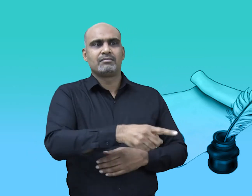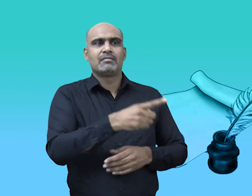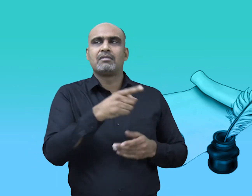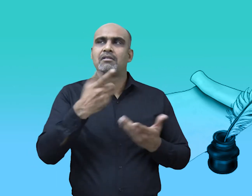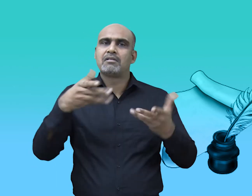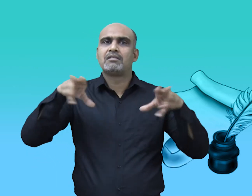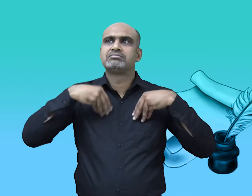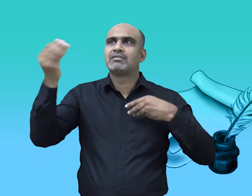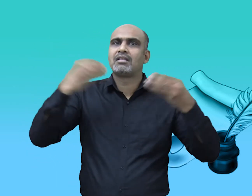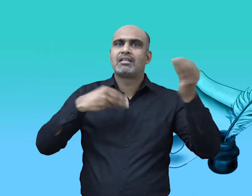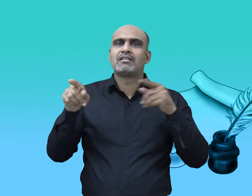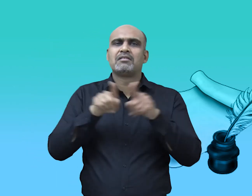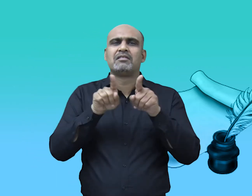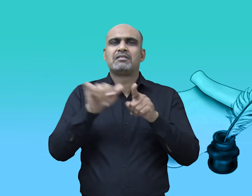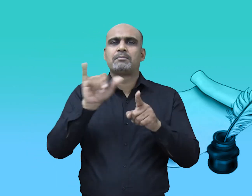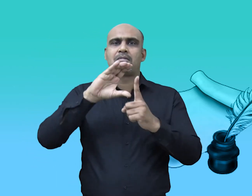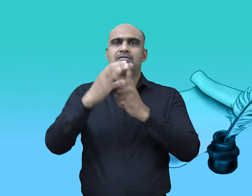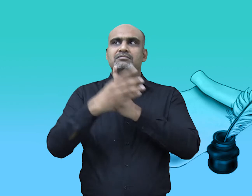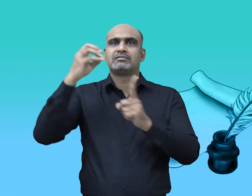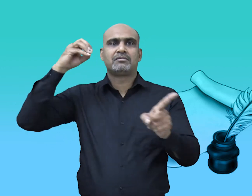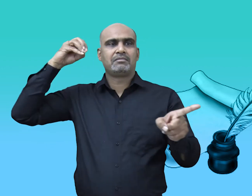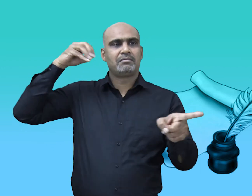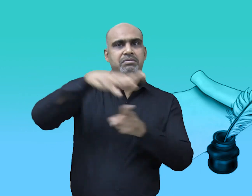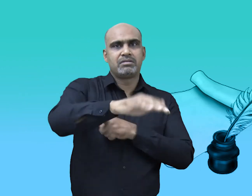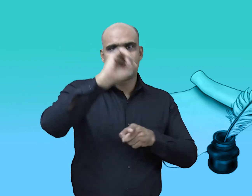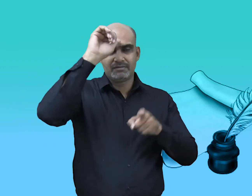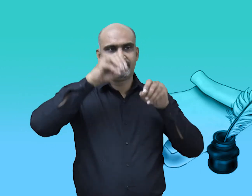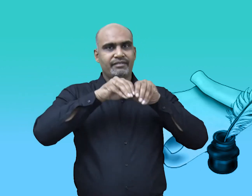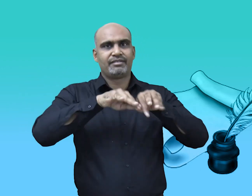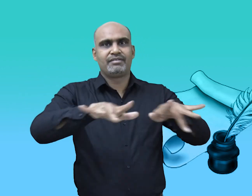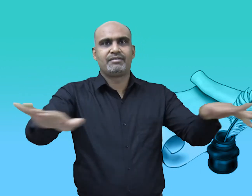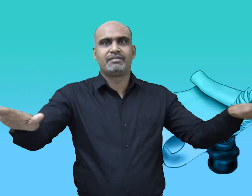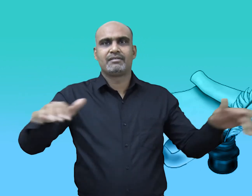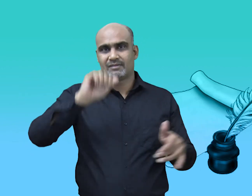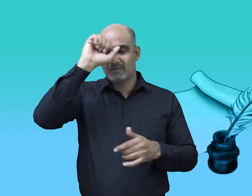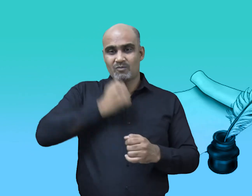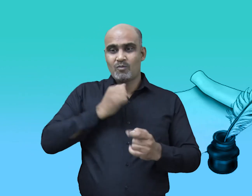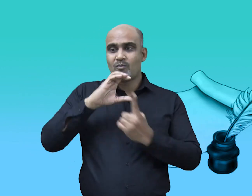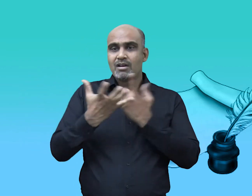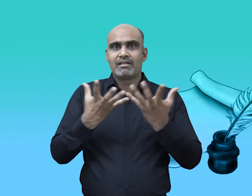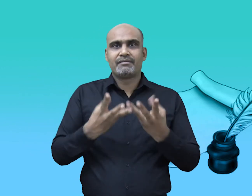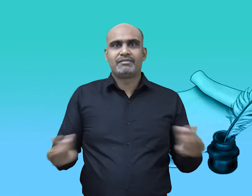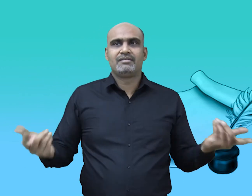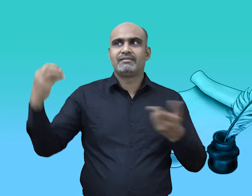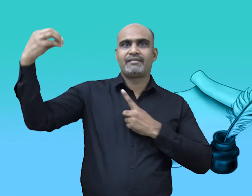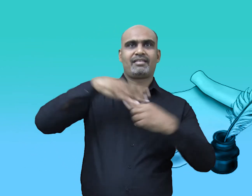जिसके जरिए वे विकासशील देशों पर अपना हक जमा रहे हैं। और ये जो सांस्कृतिक आक्रमण हो रहे हैं, उसकी व्यापकता भी